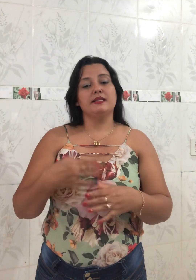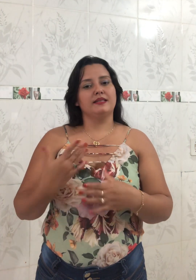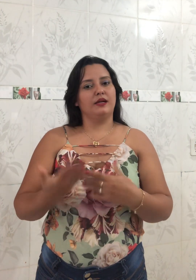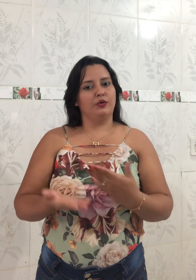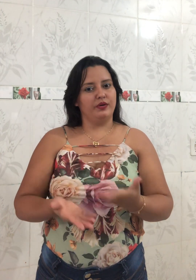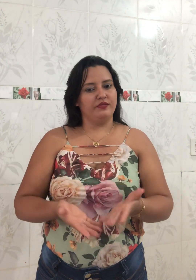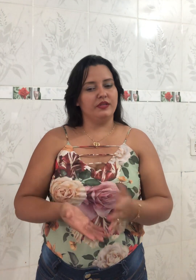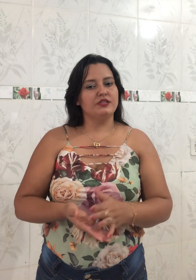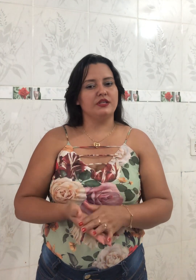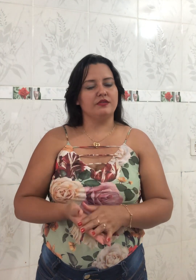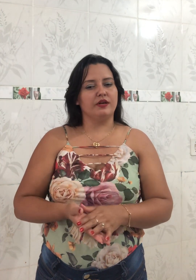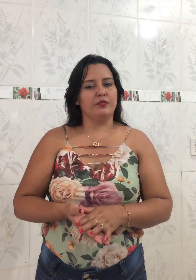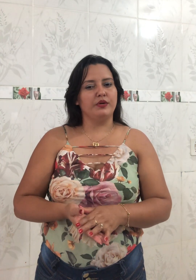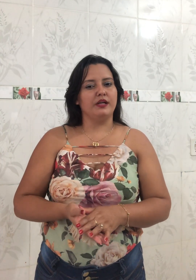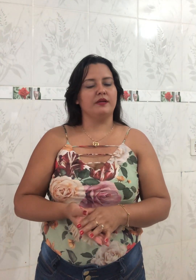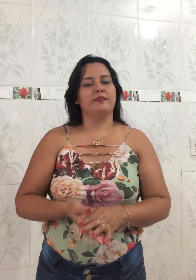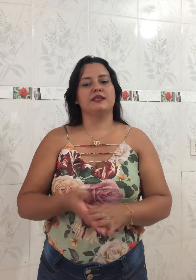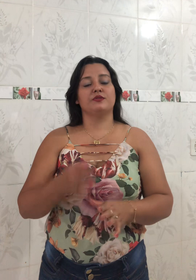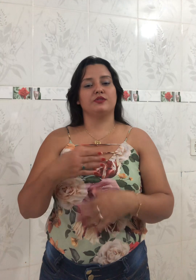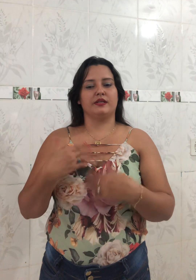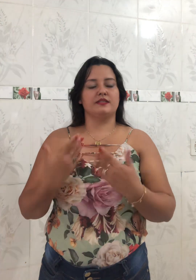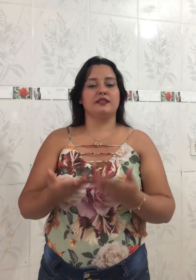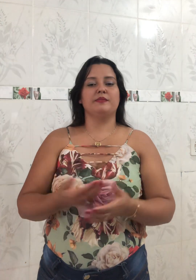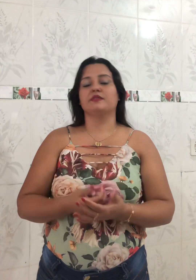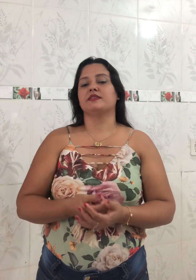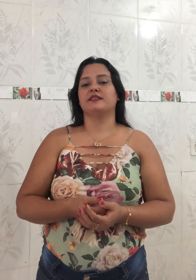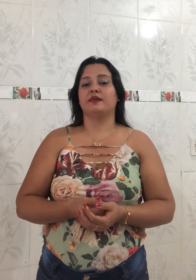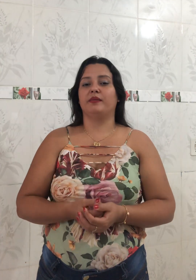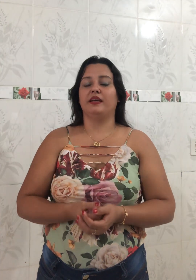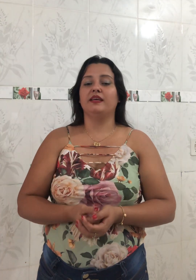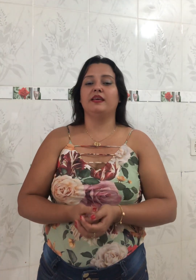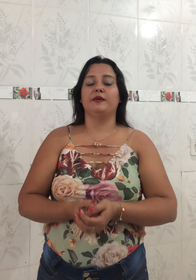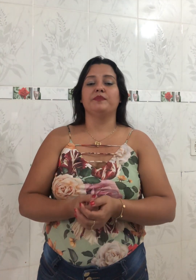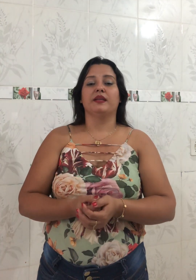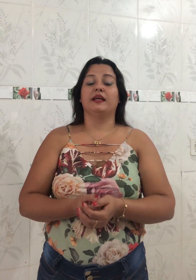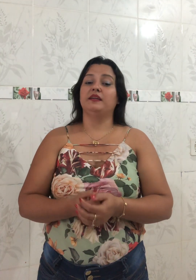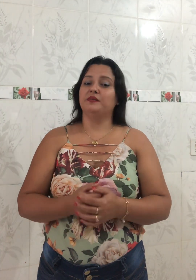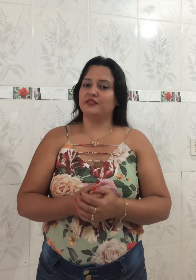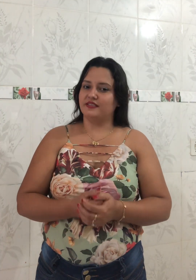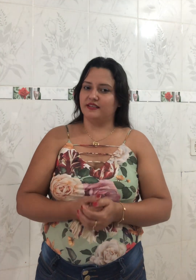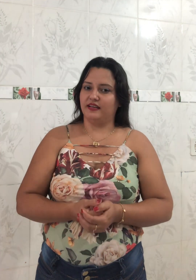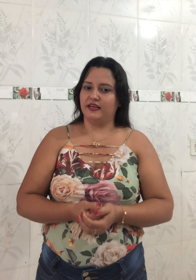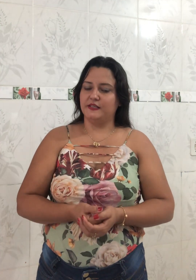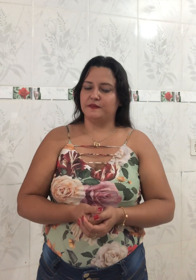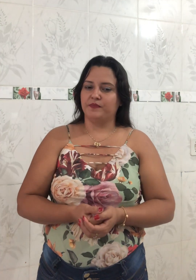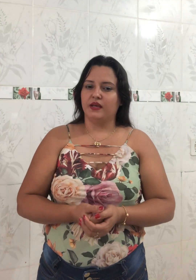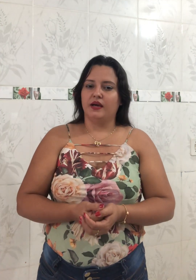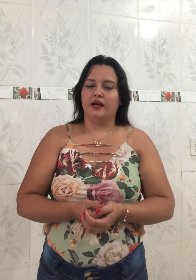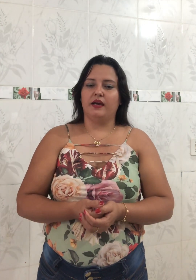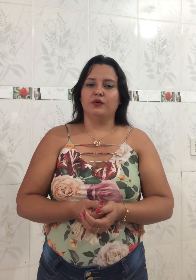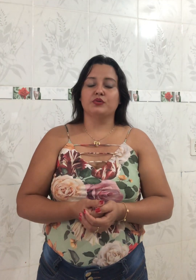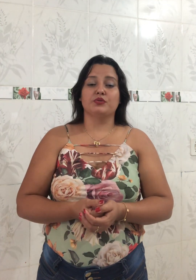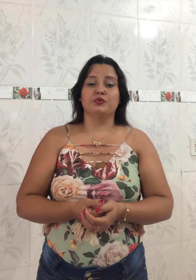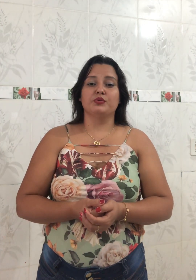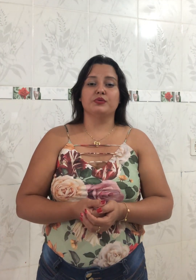está no infinitivo, verbo ir, mas eu já ensinei para vocês também que na língua de sinais, os surdos